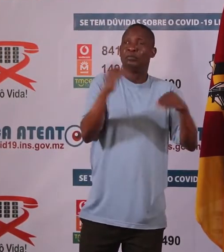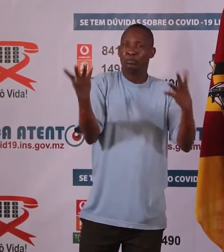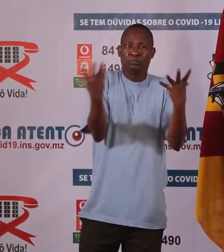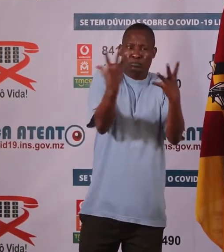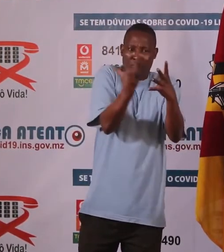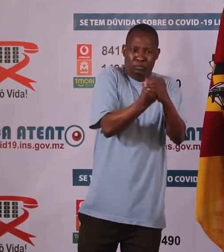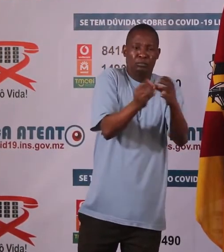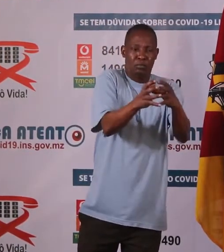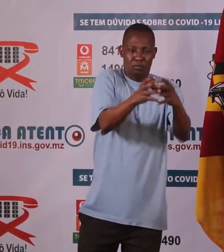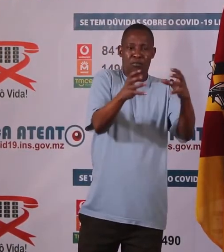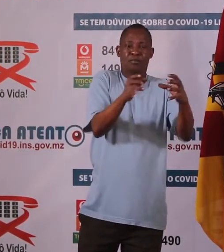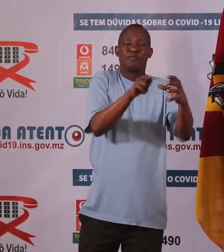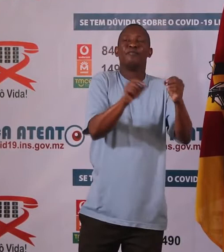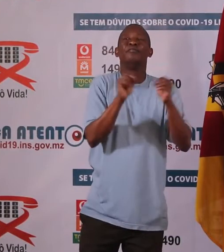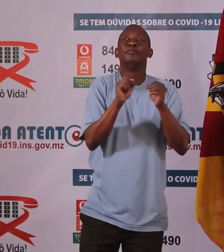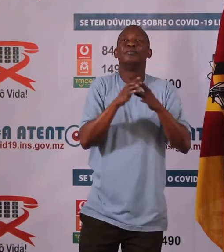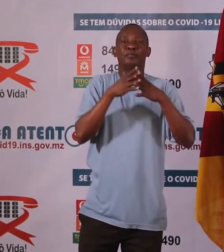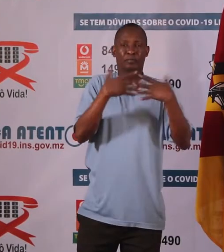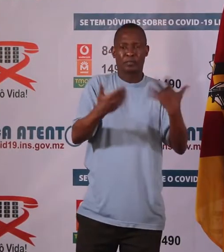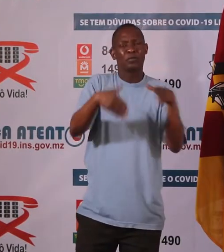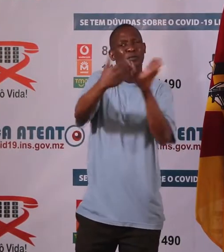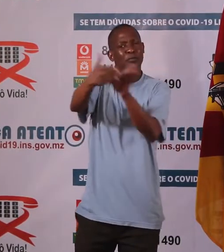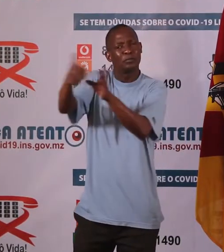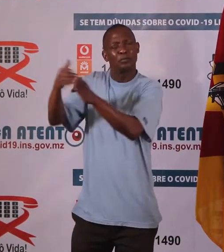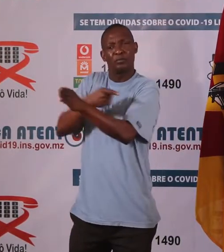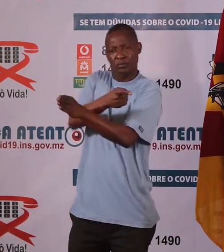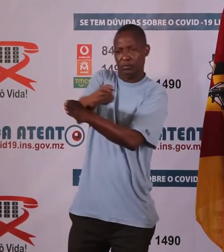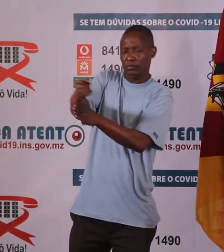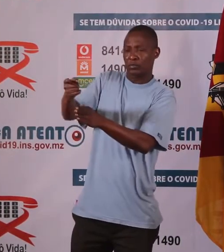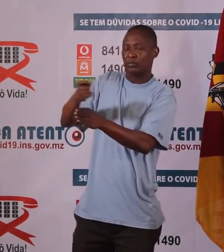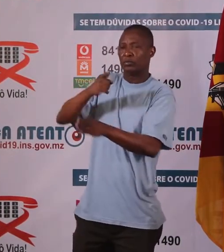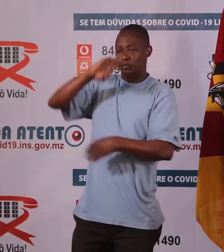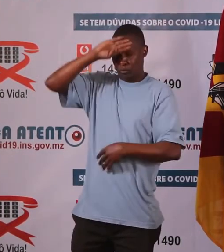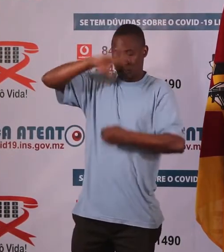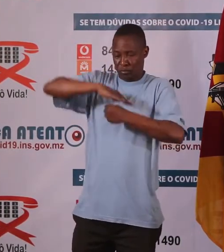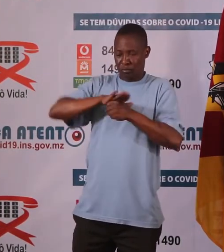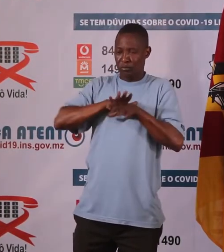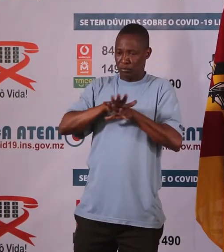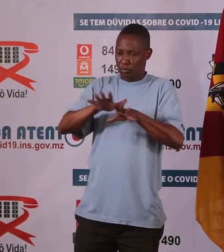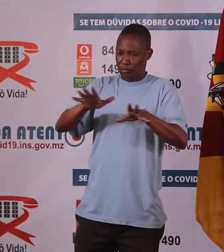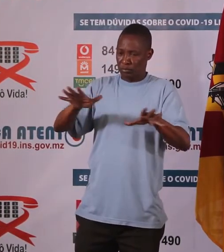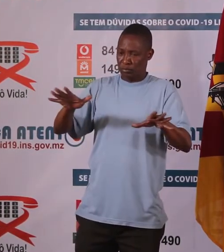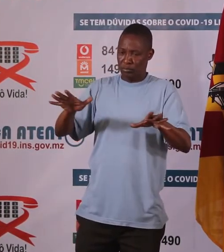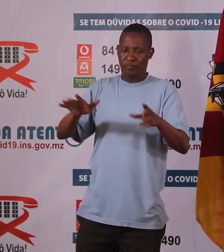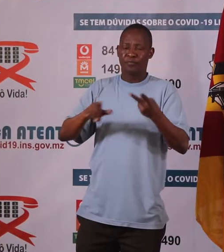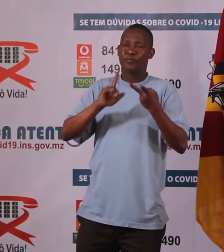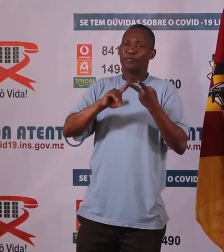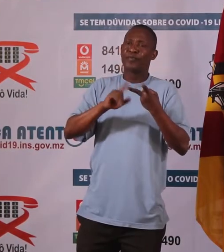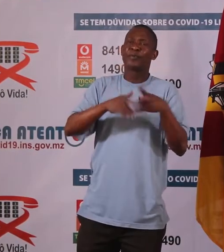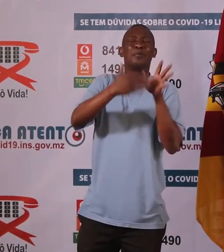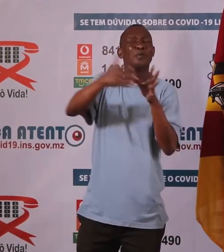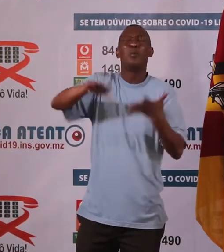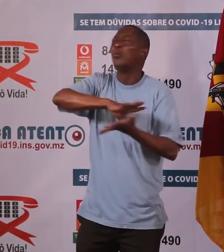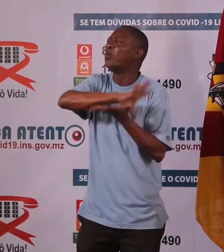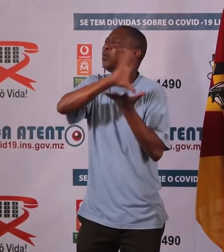psicossocial aos doentes de uma forma geral, às pessoas, a todas as pessoas que convivem com o